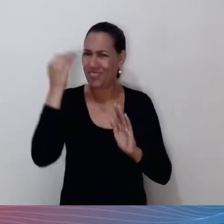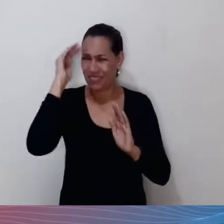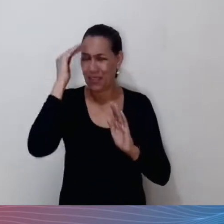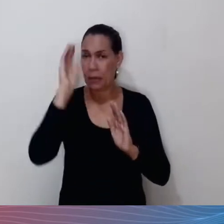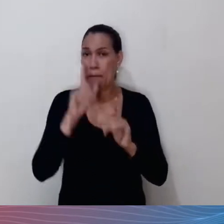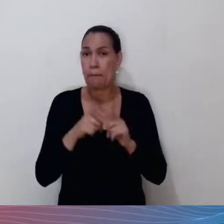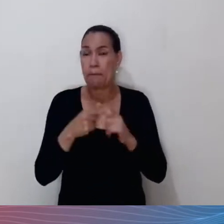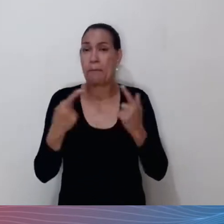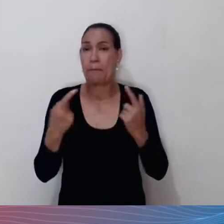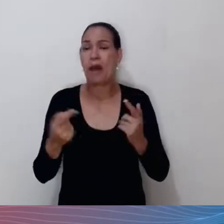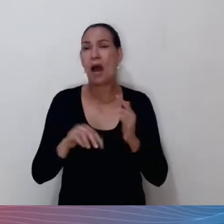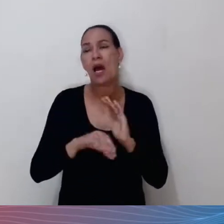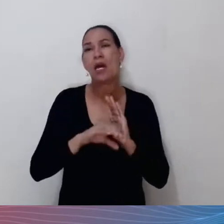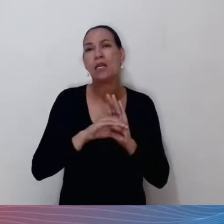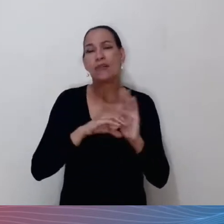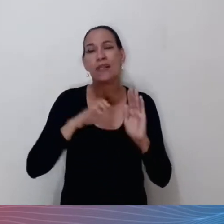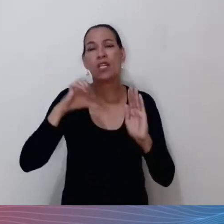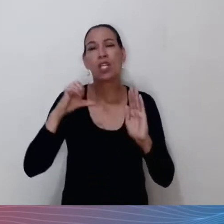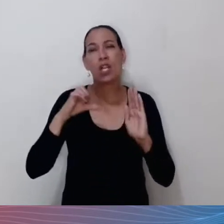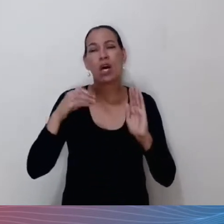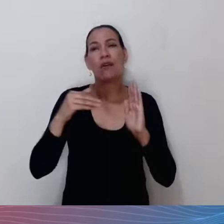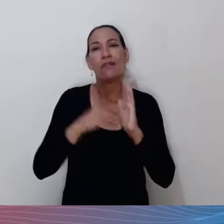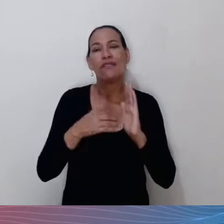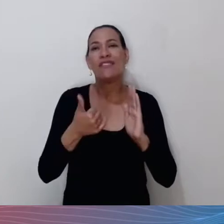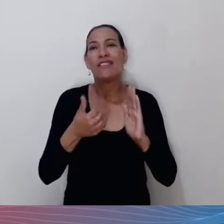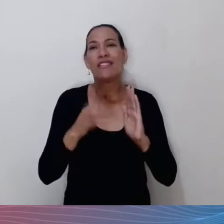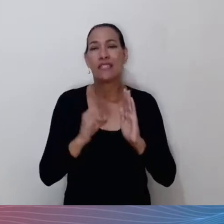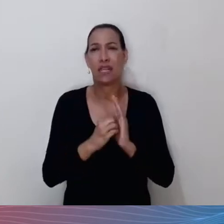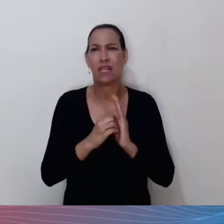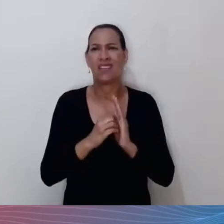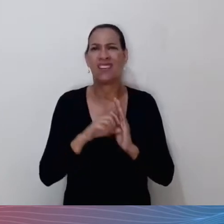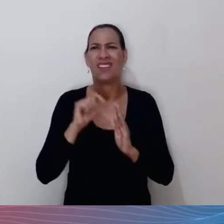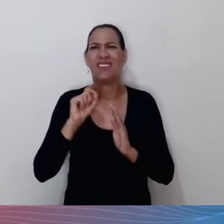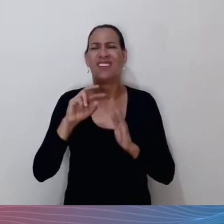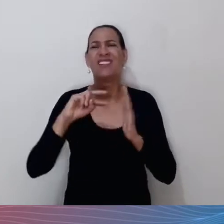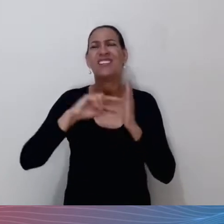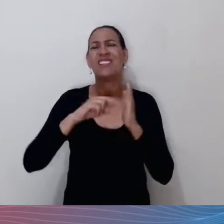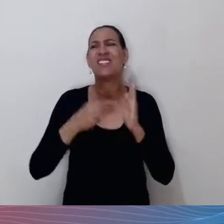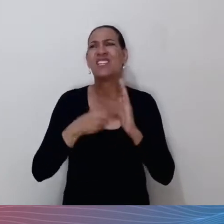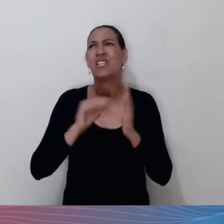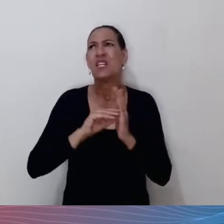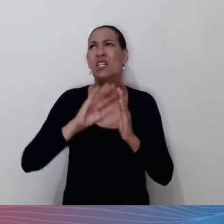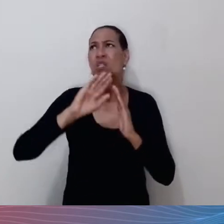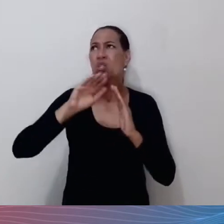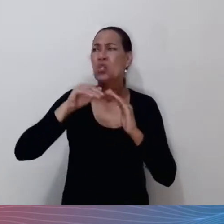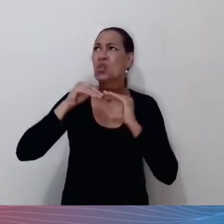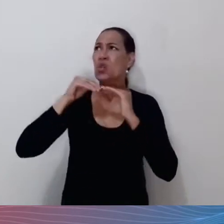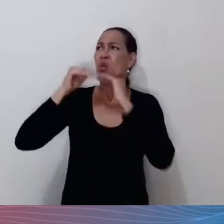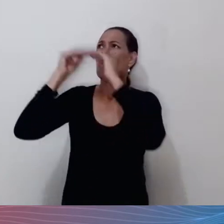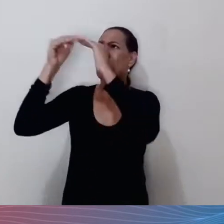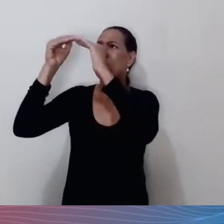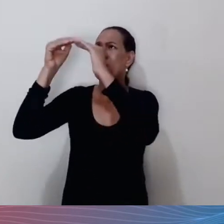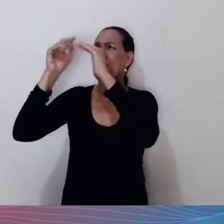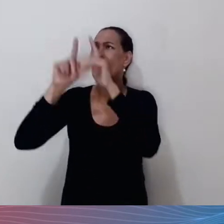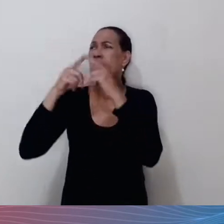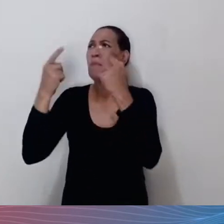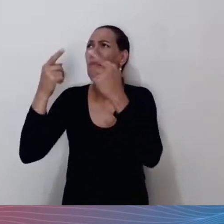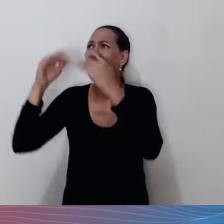que subiu? Senão que também havia descido até as regiões inferiores da